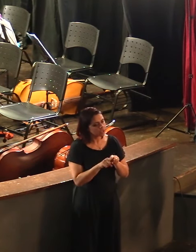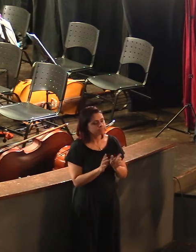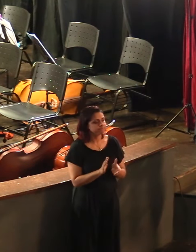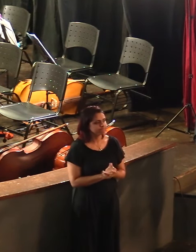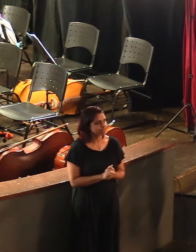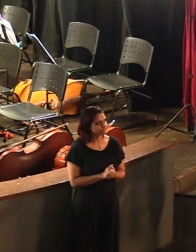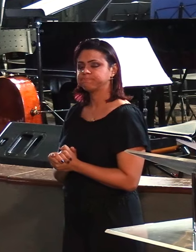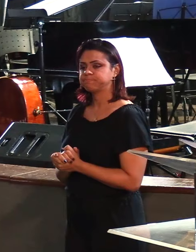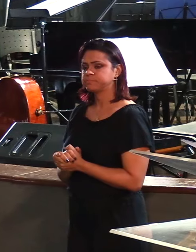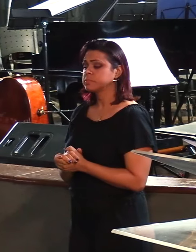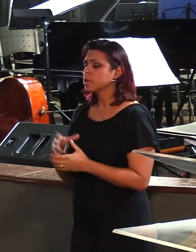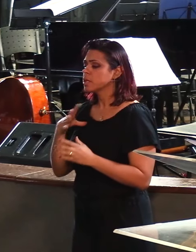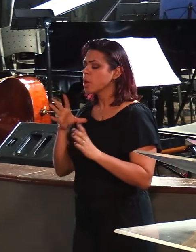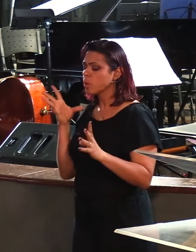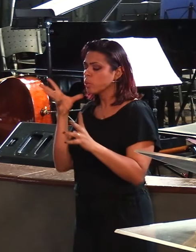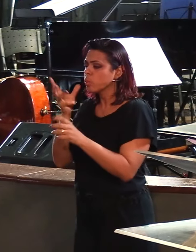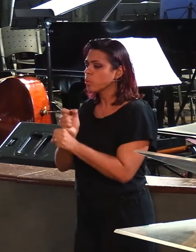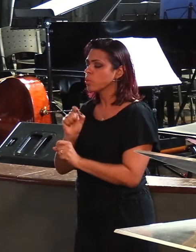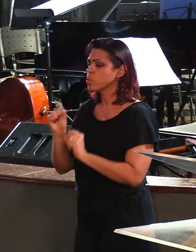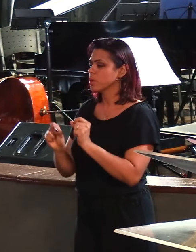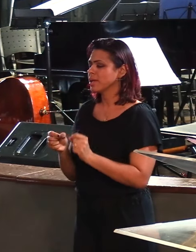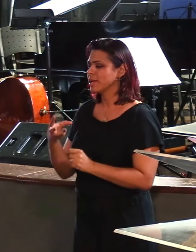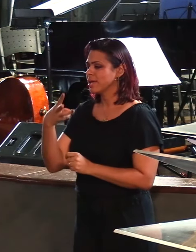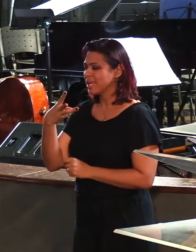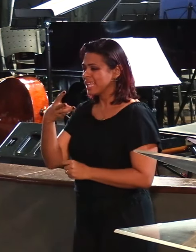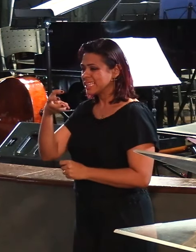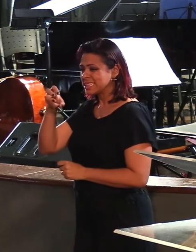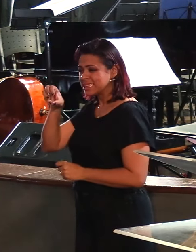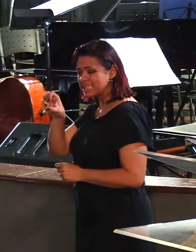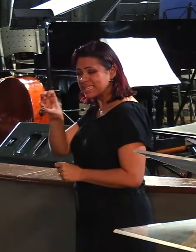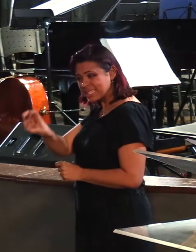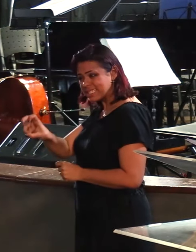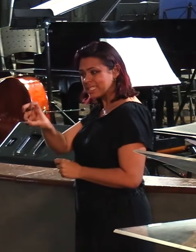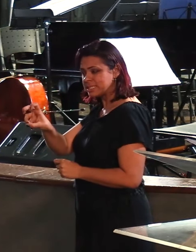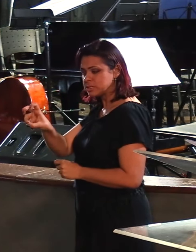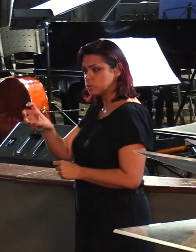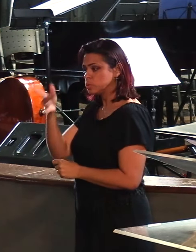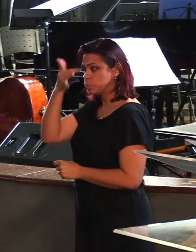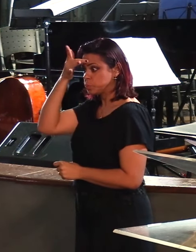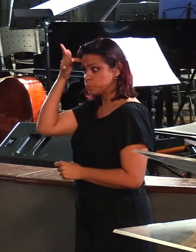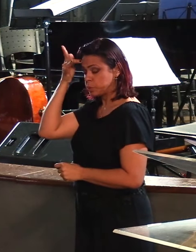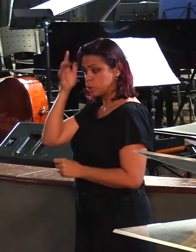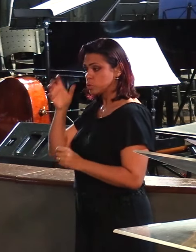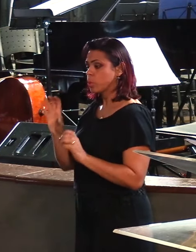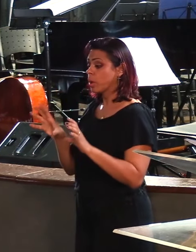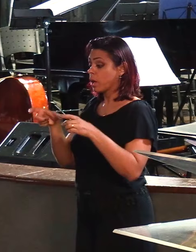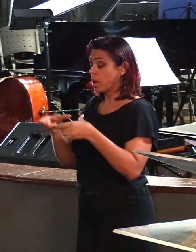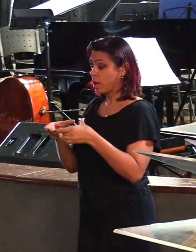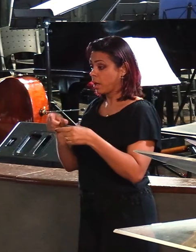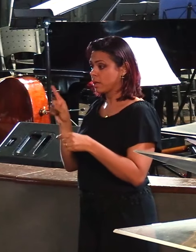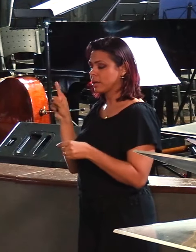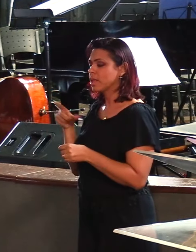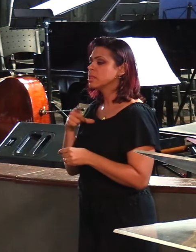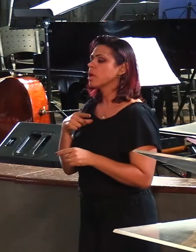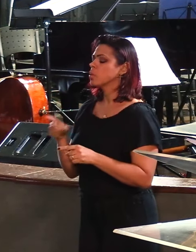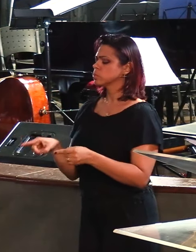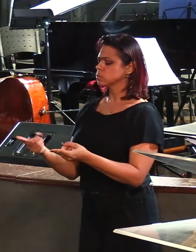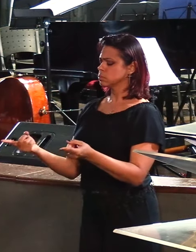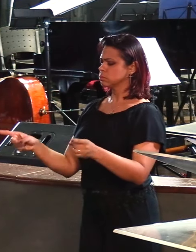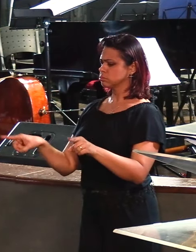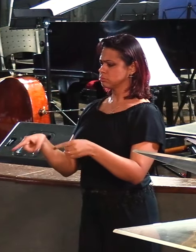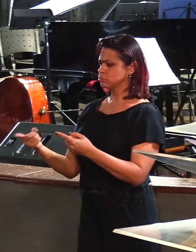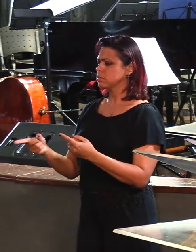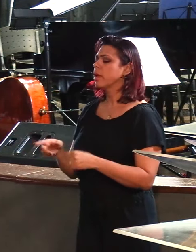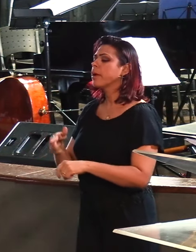tuba. Totaliza um contingente de 35 integrantes, sob a regência do regente